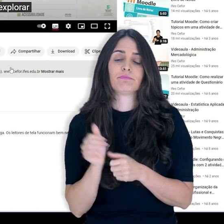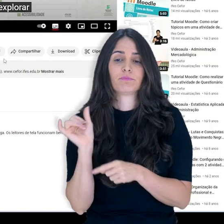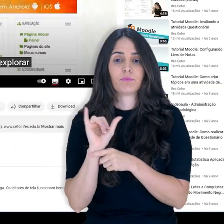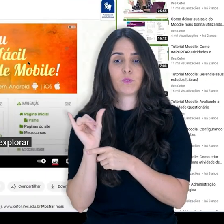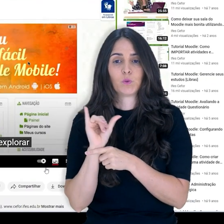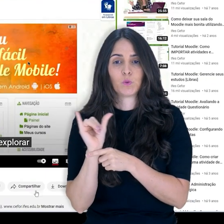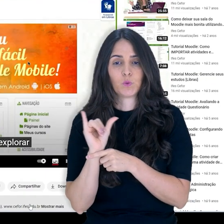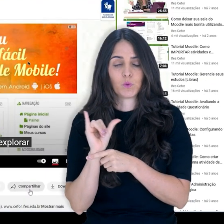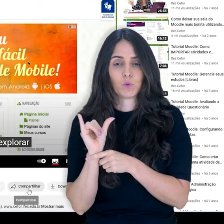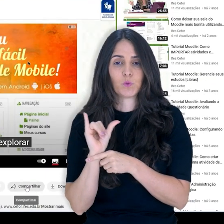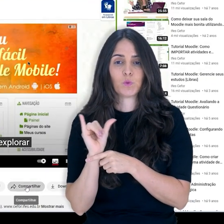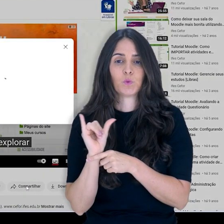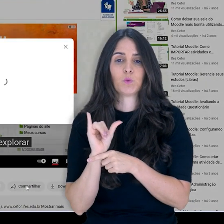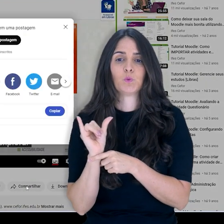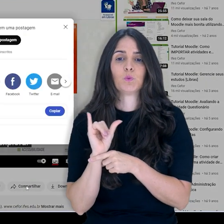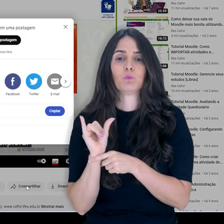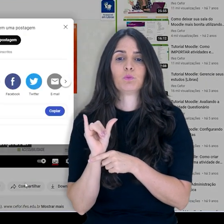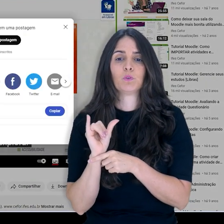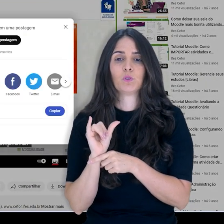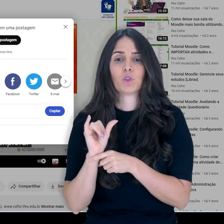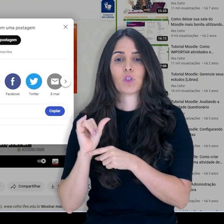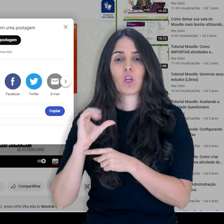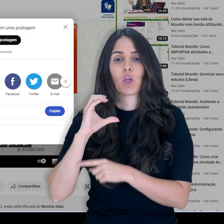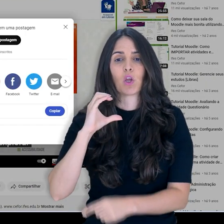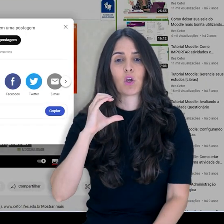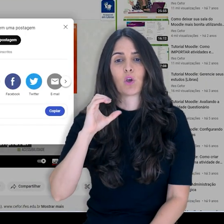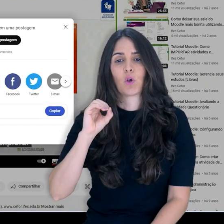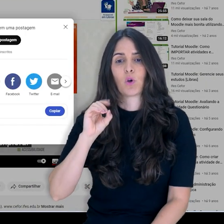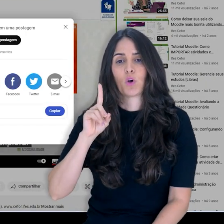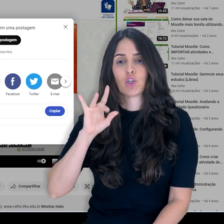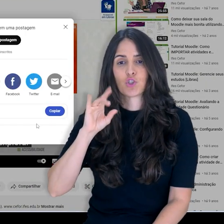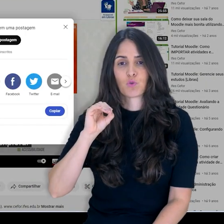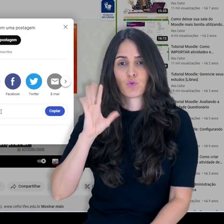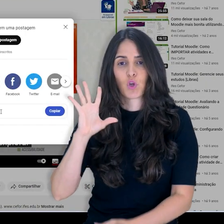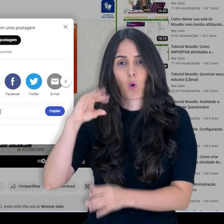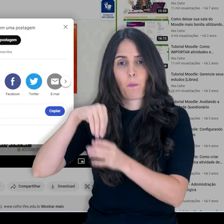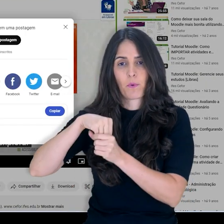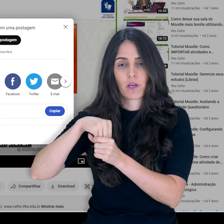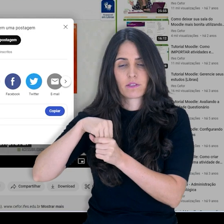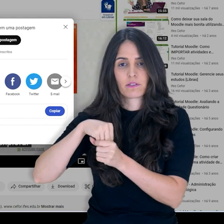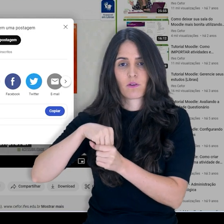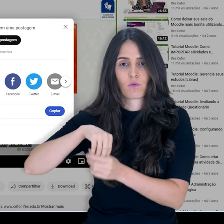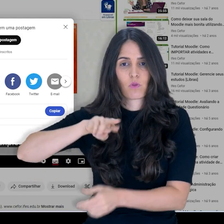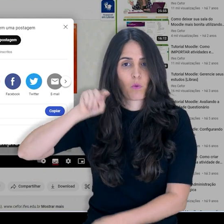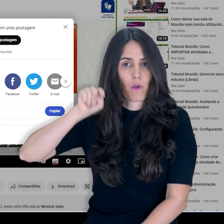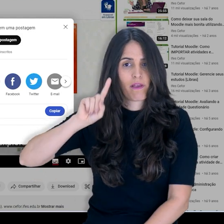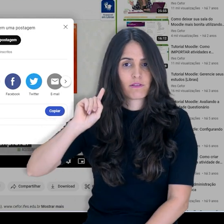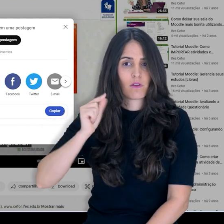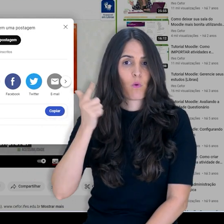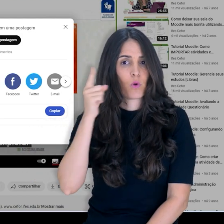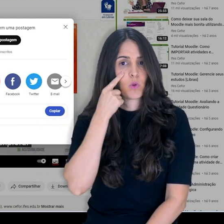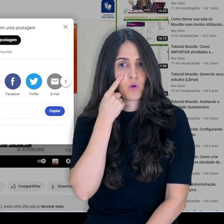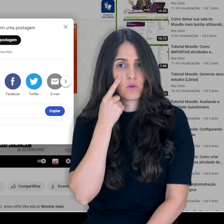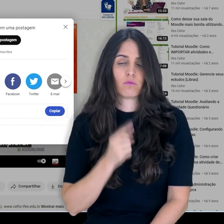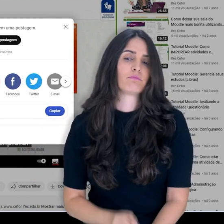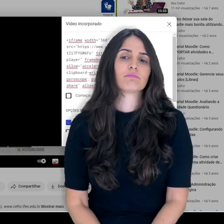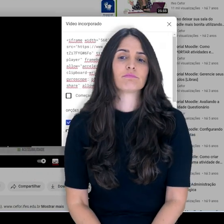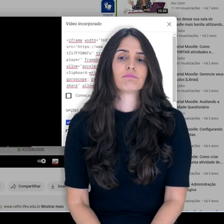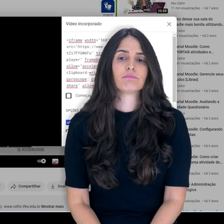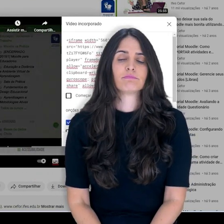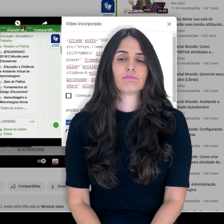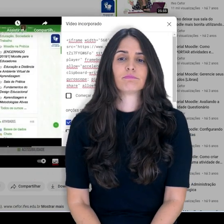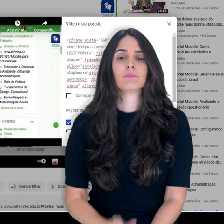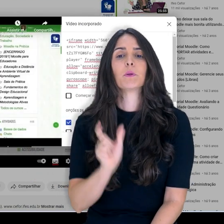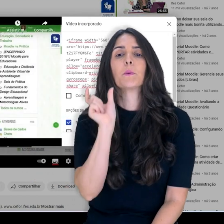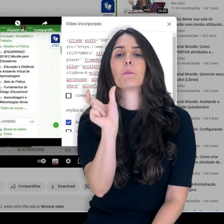no YouTube copiar o código de incorporação que não é este aqui é este aqui tem que clicar nesse